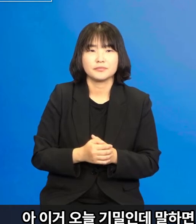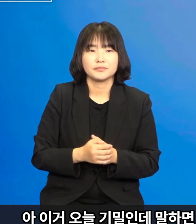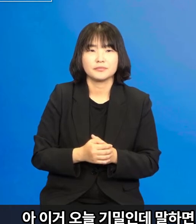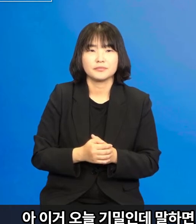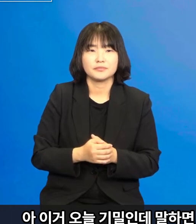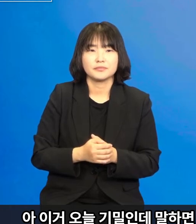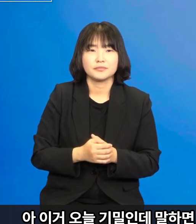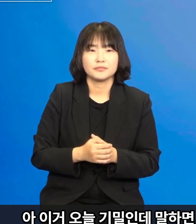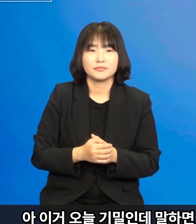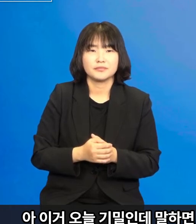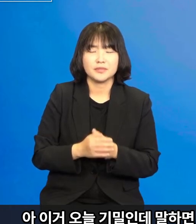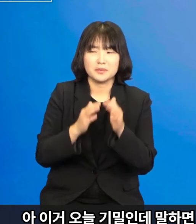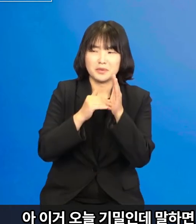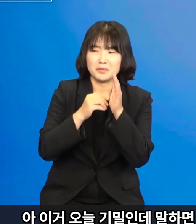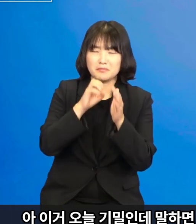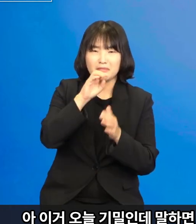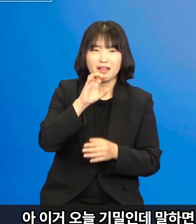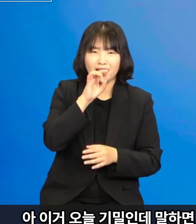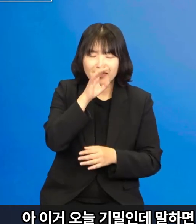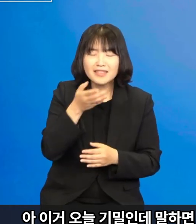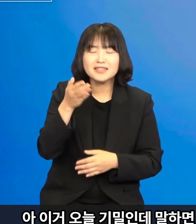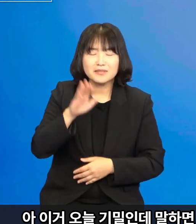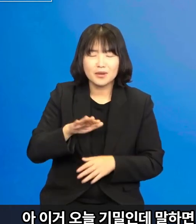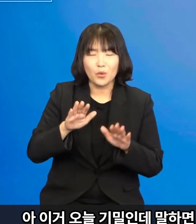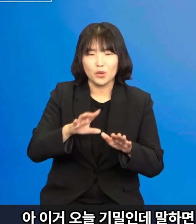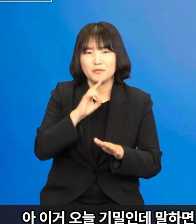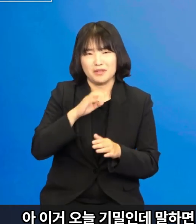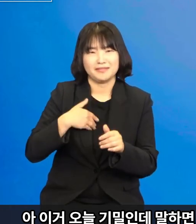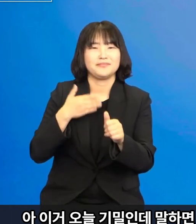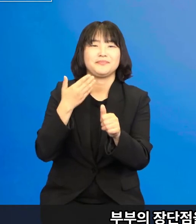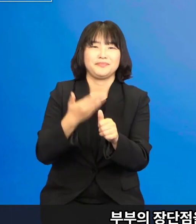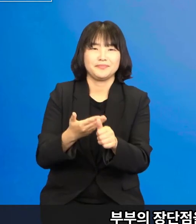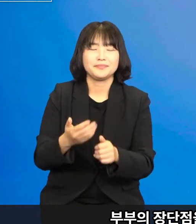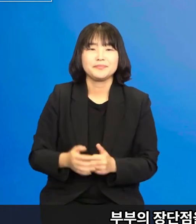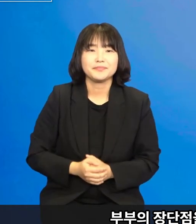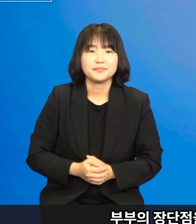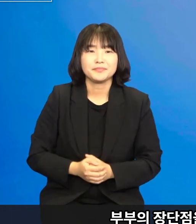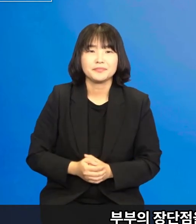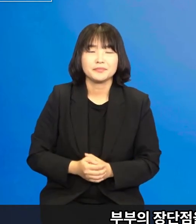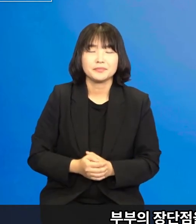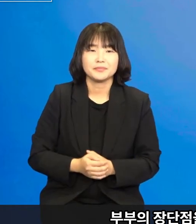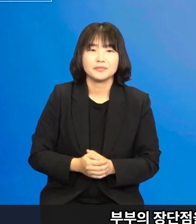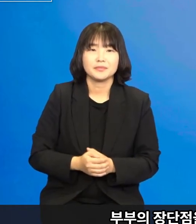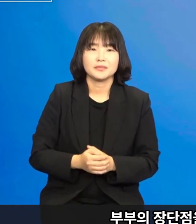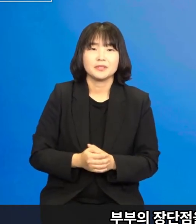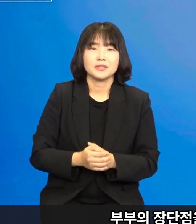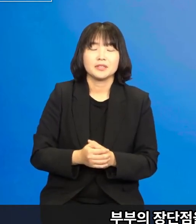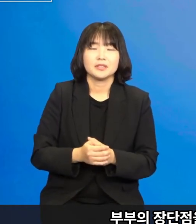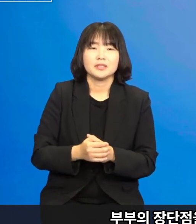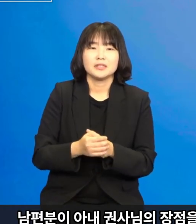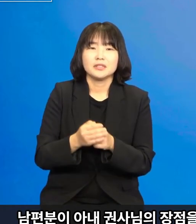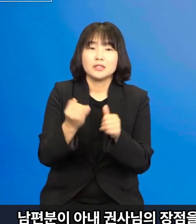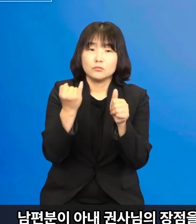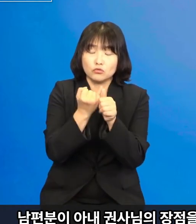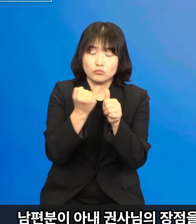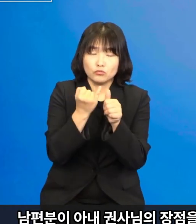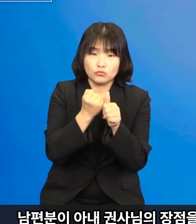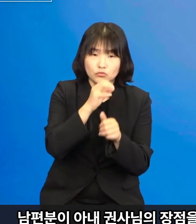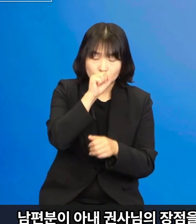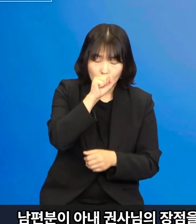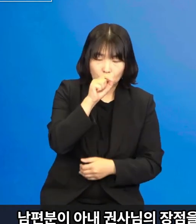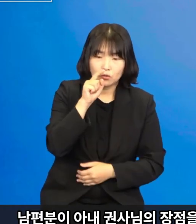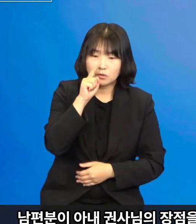이거 오늘 기밀인데 말하면 안 되지만 오늘만 말씀을 드리겠습니다. 부부의 장단점을 나누게 되어 있습니다.